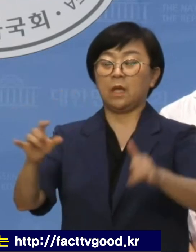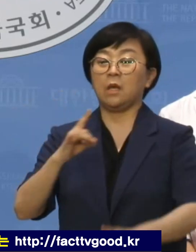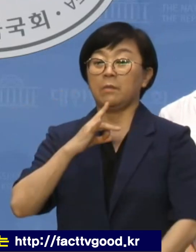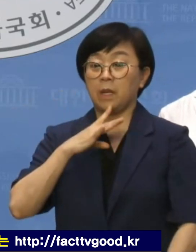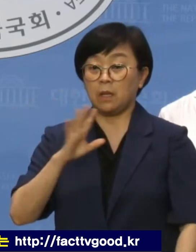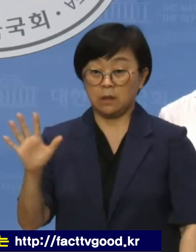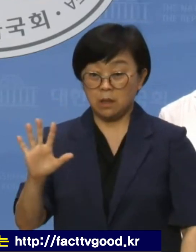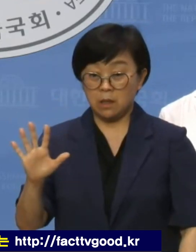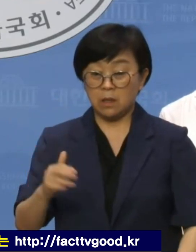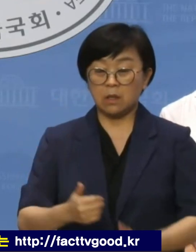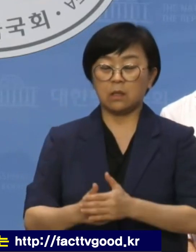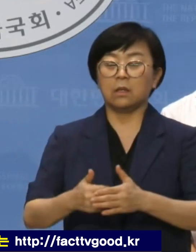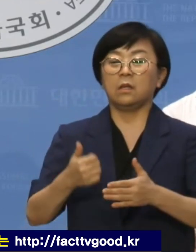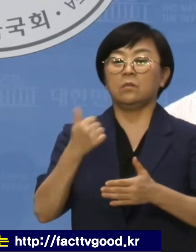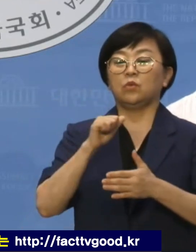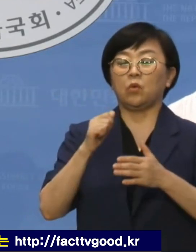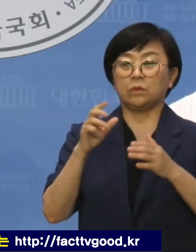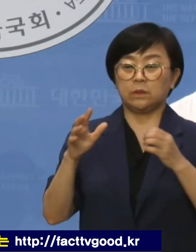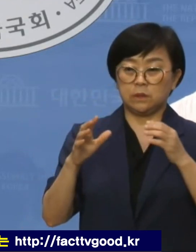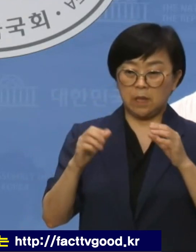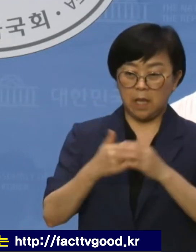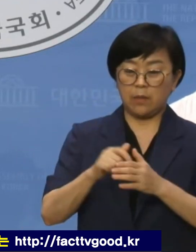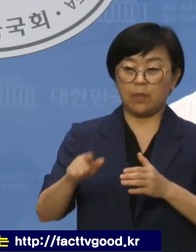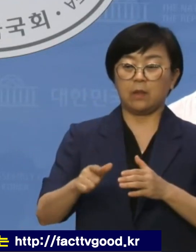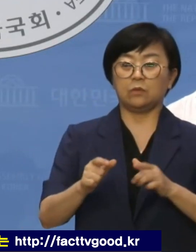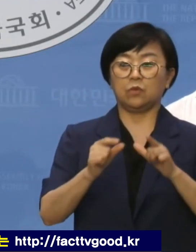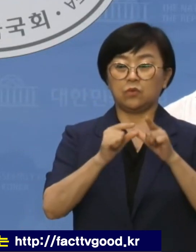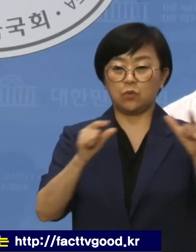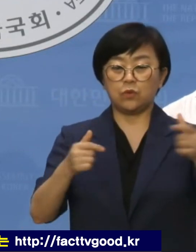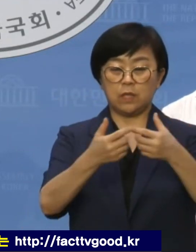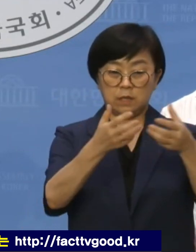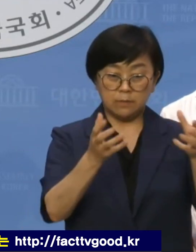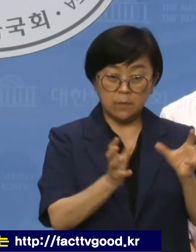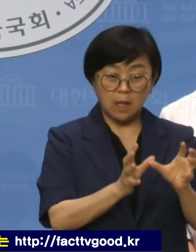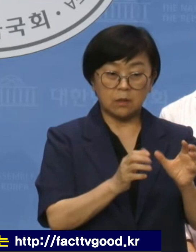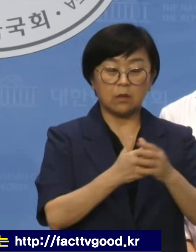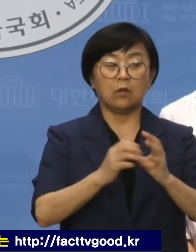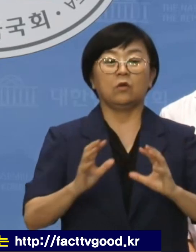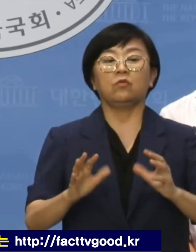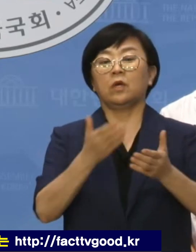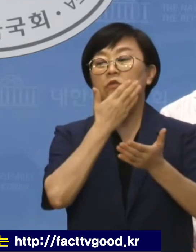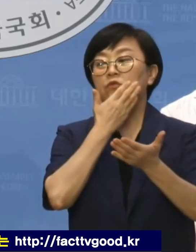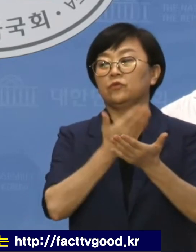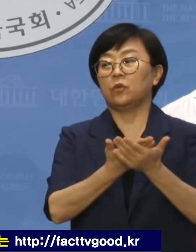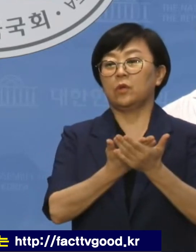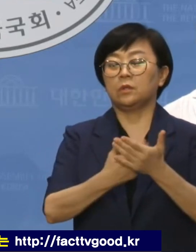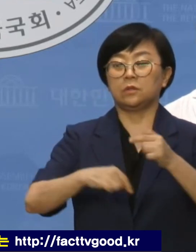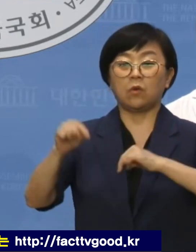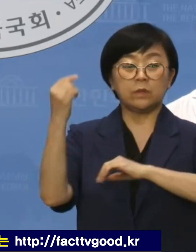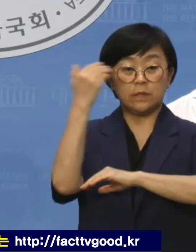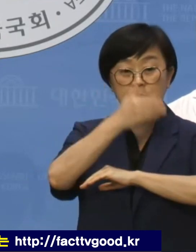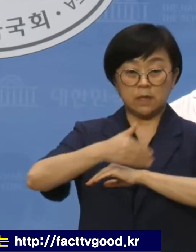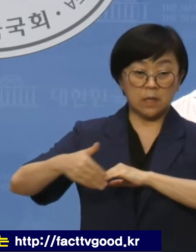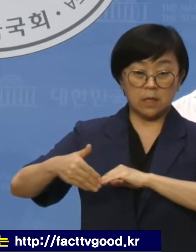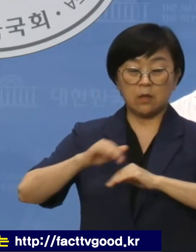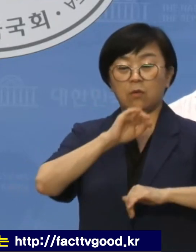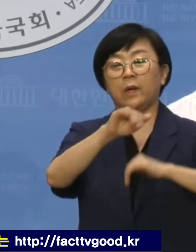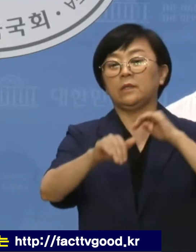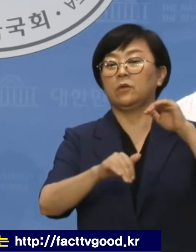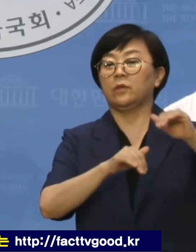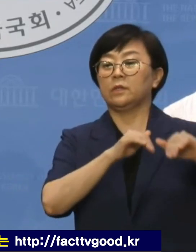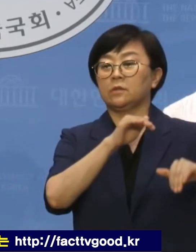아니라 부동산 그리고 소수의 집단이 국가의 중요한 정책에